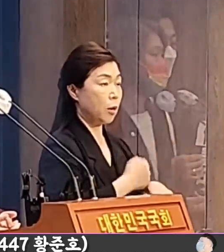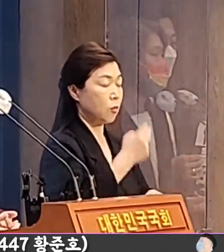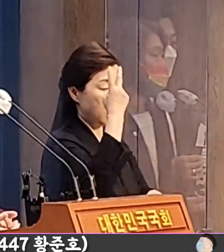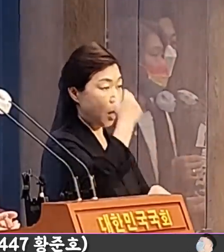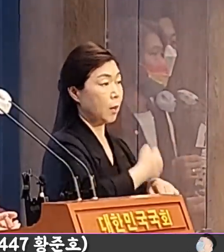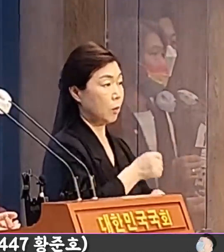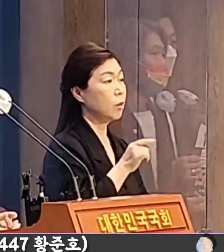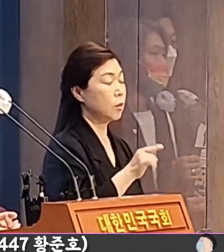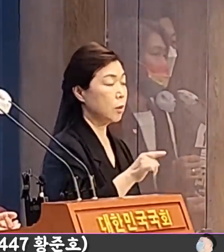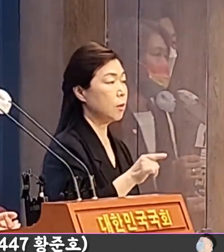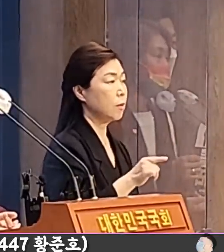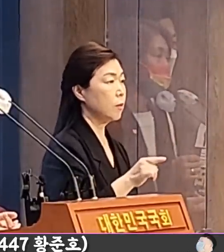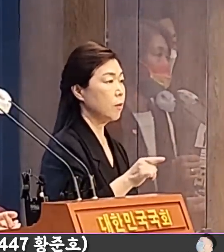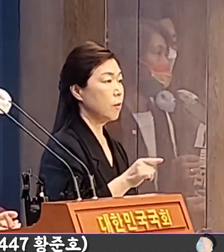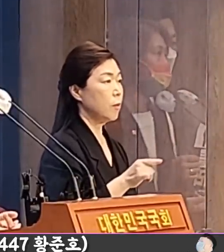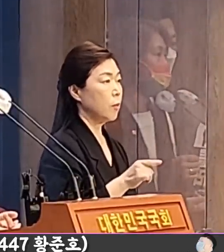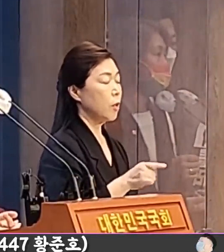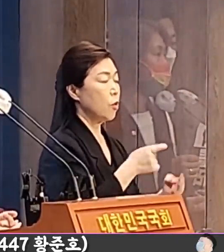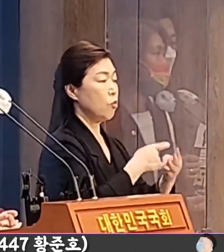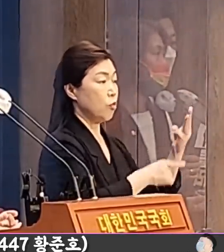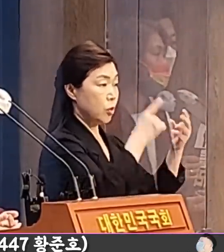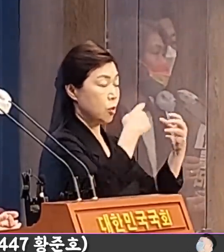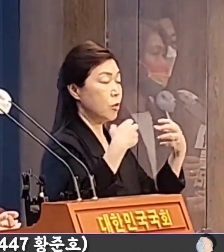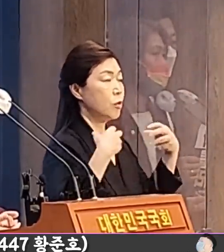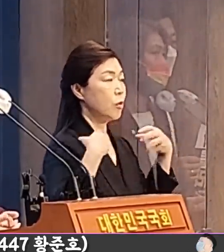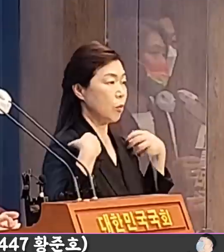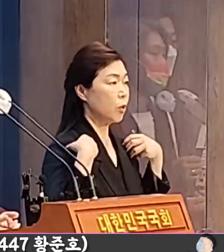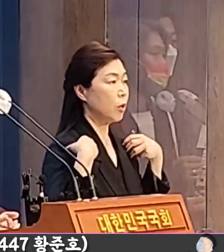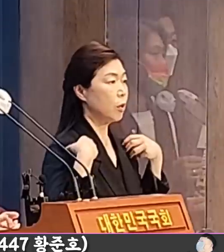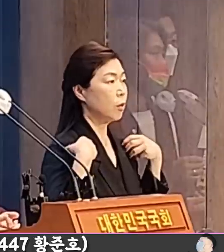수사하는 것이 윤석열 정부의